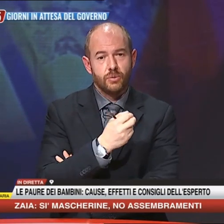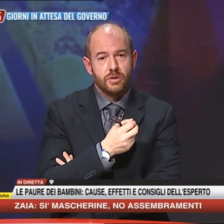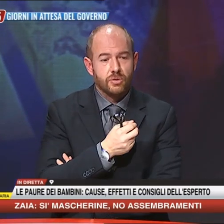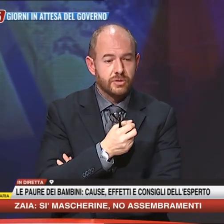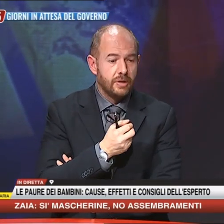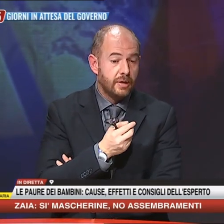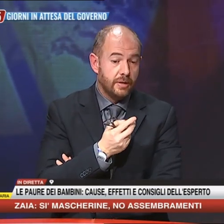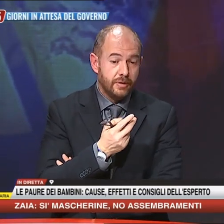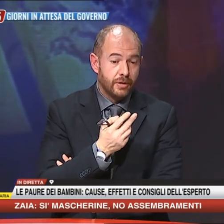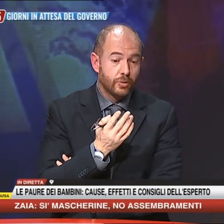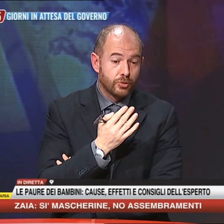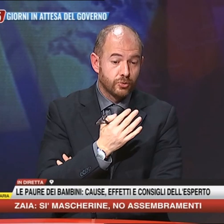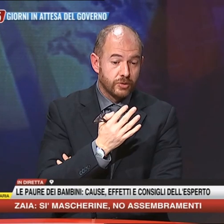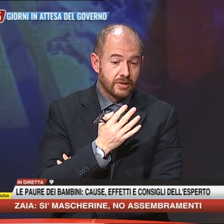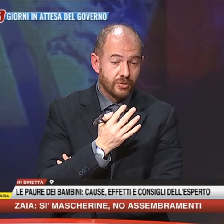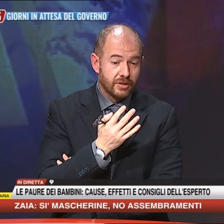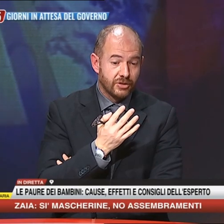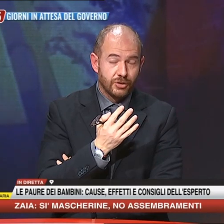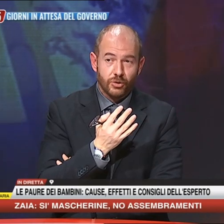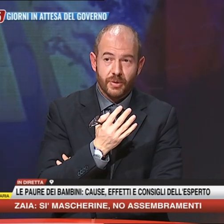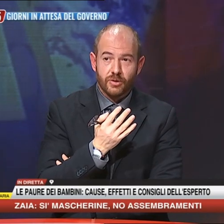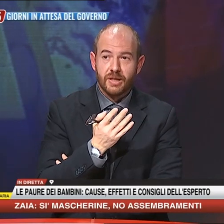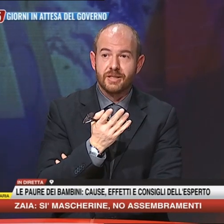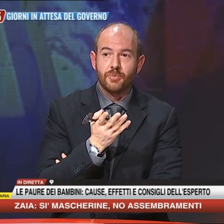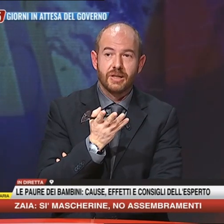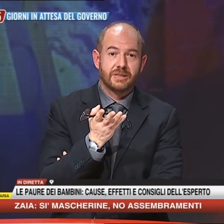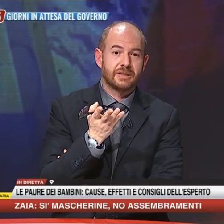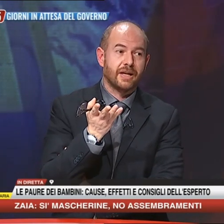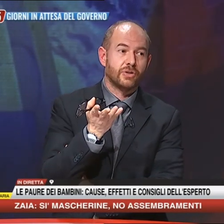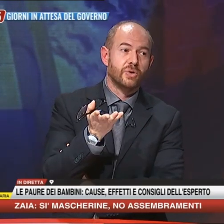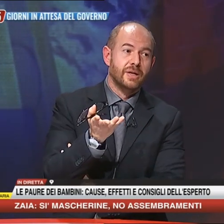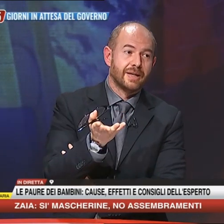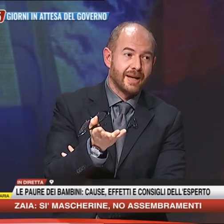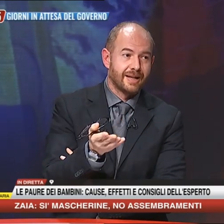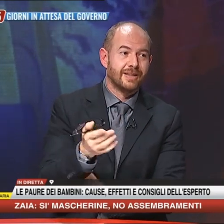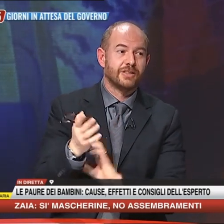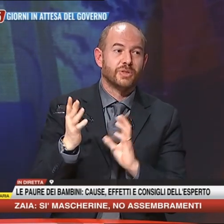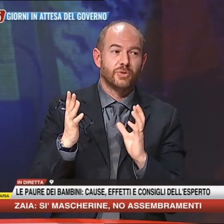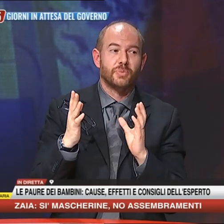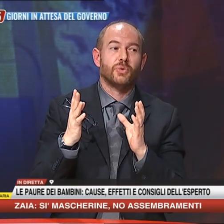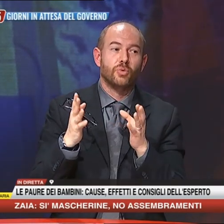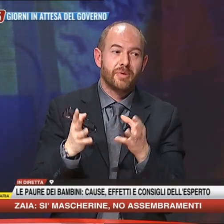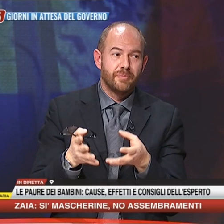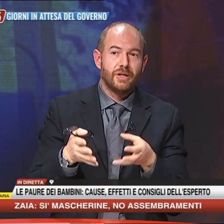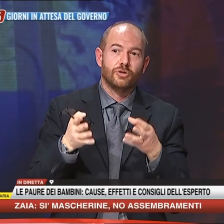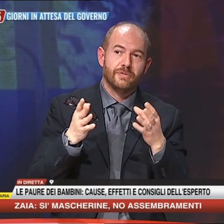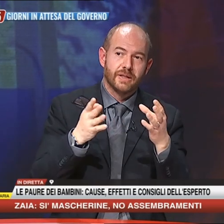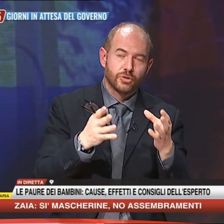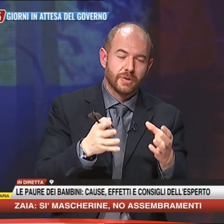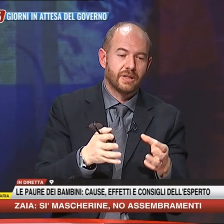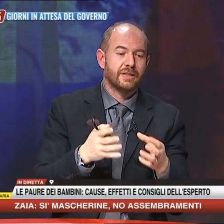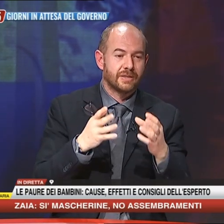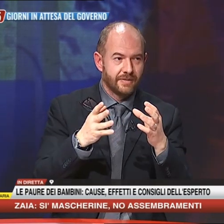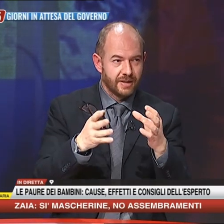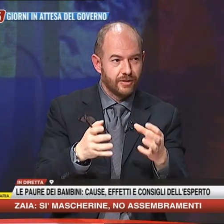riesce a fare qualcosa. Dico una consultazione dei genitori perché non è sempre necessario creare la situazione per cui un bambino veda